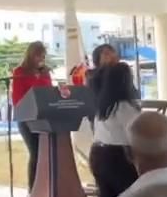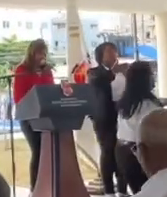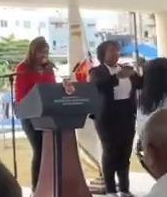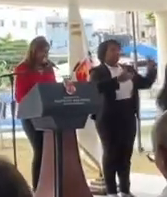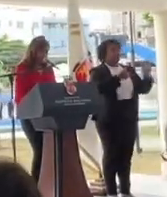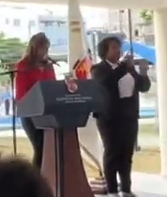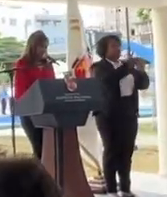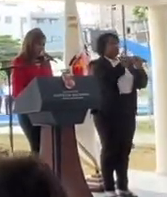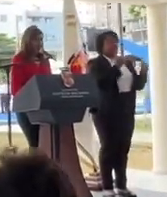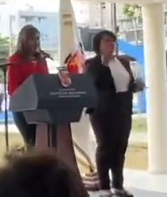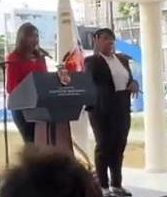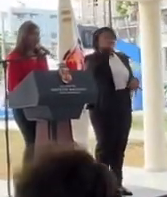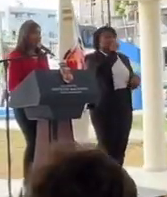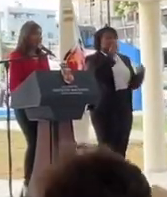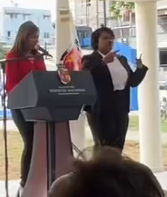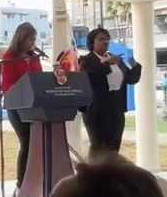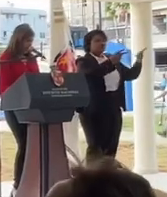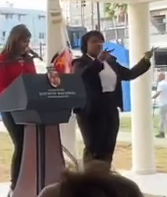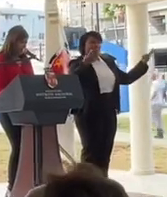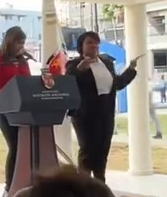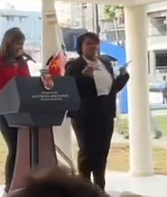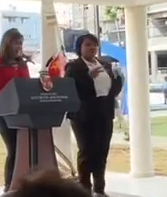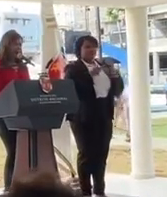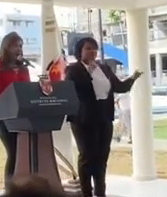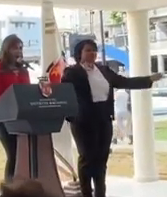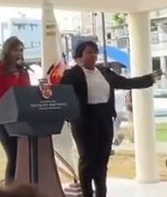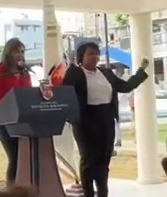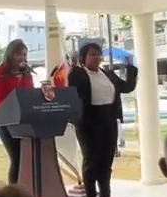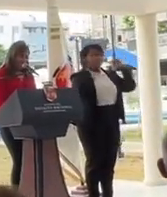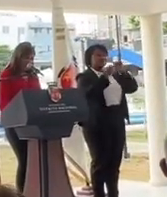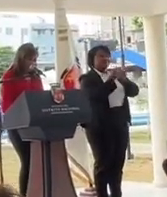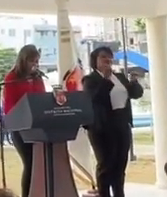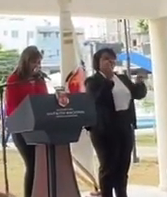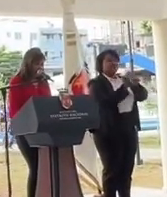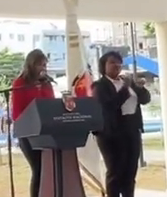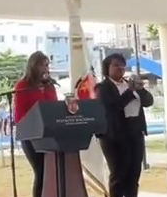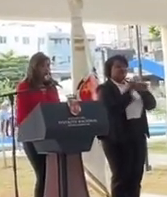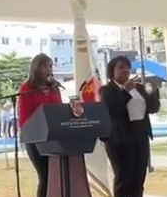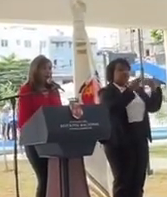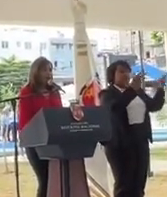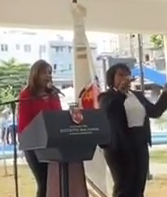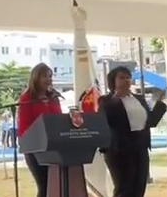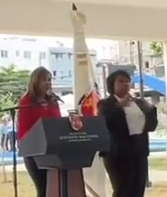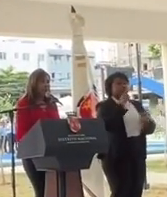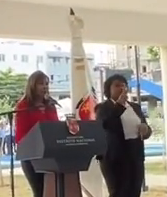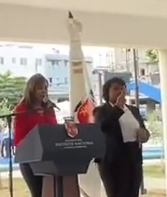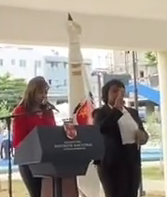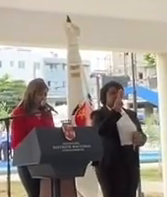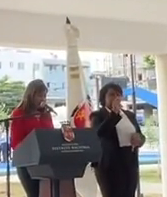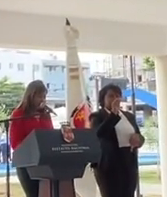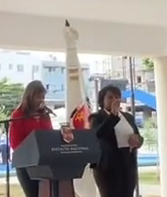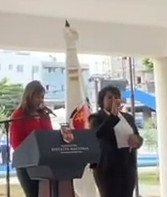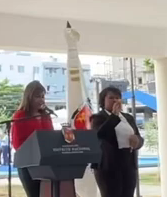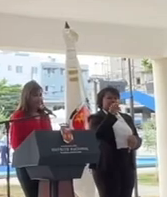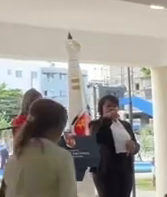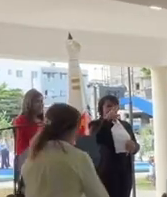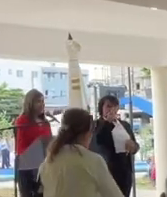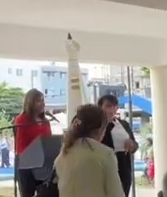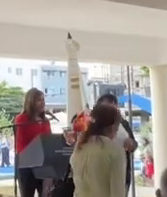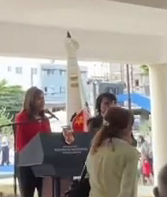Bienvenidos en este hermoso parque, remozado, restaurado, el Parque Urbanización